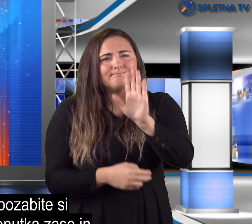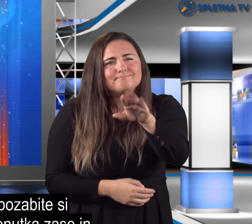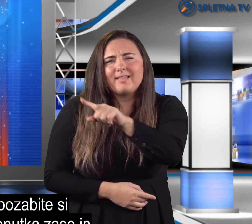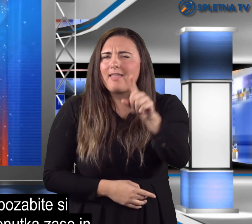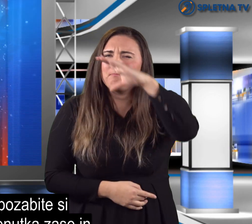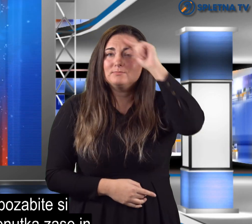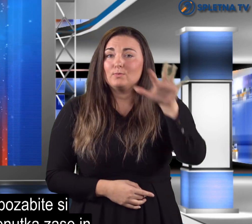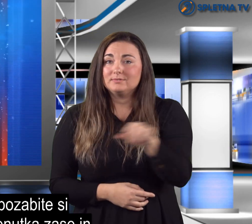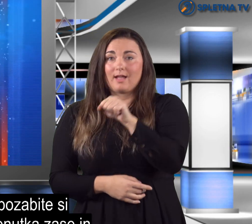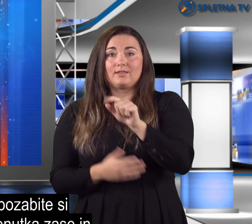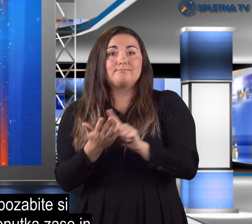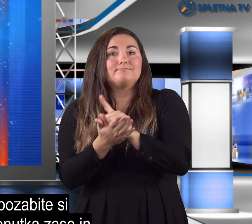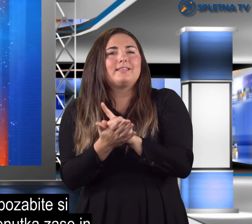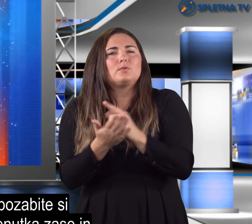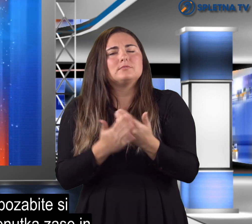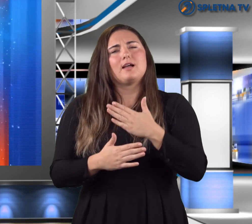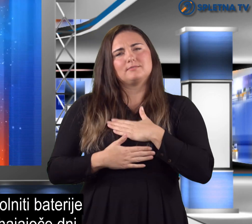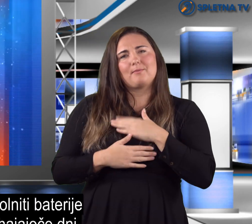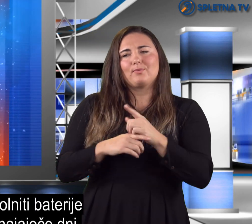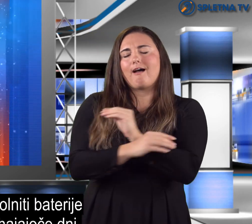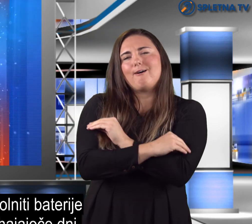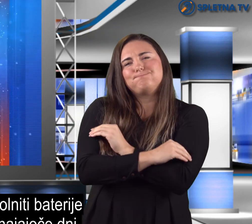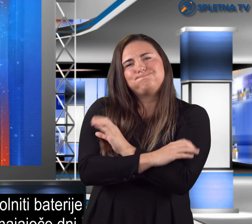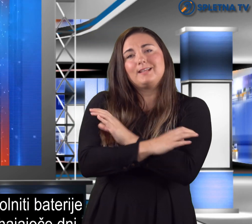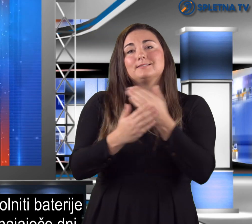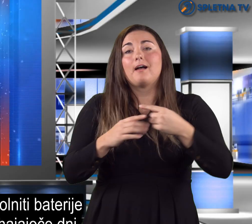vzeti trenutka zase in si napolniti baterije za